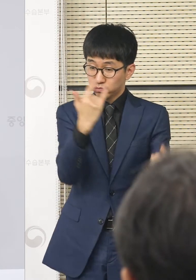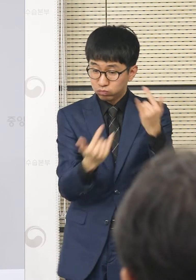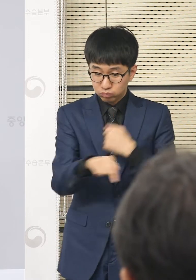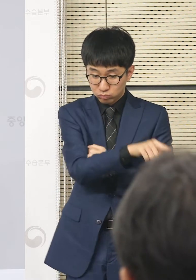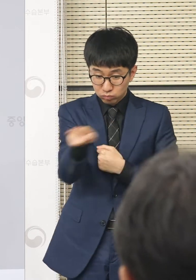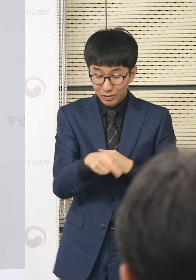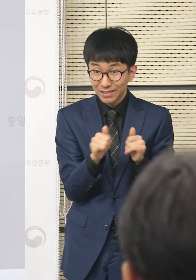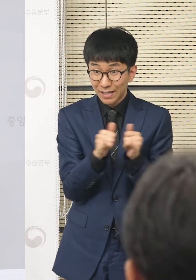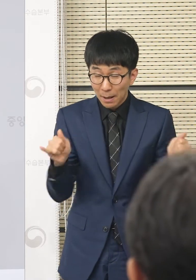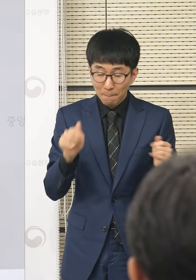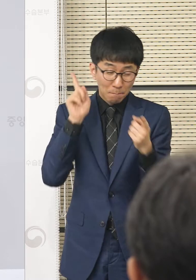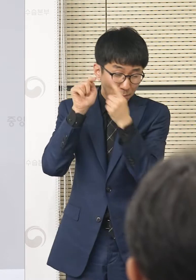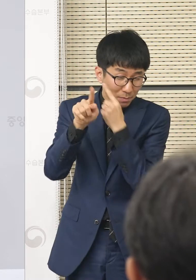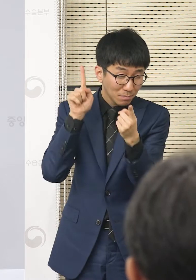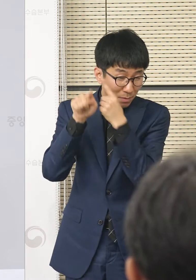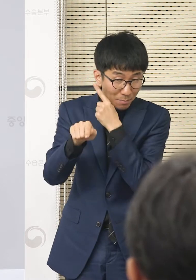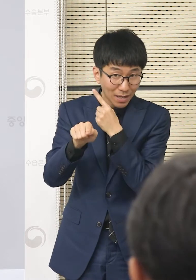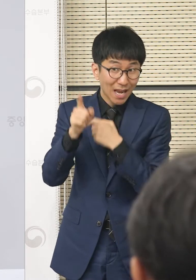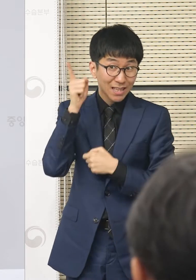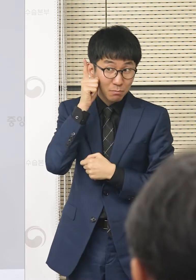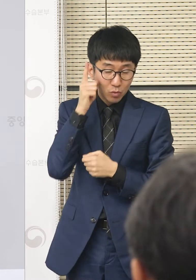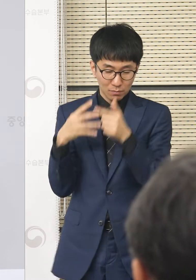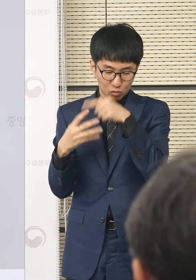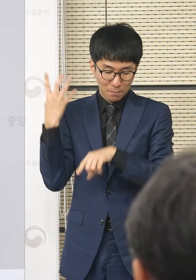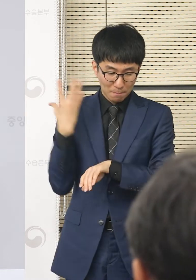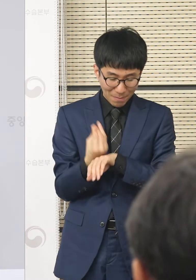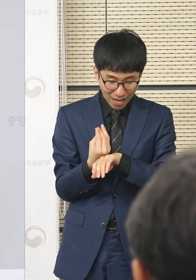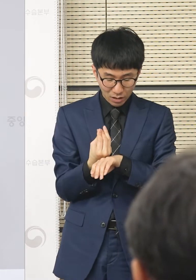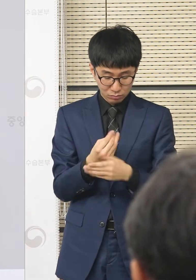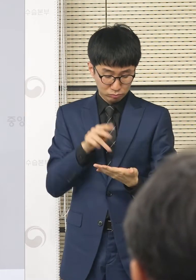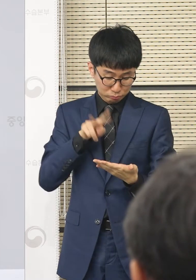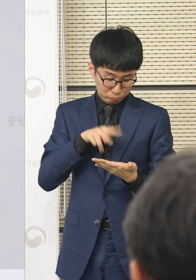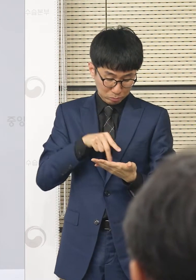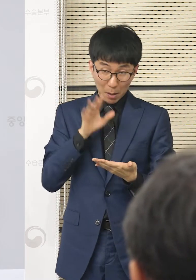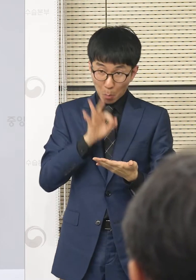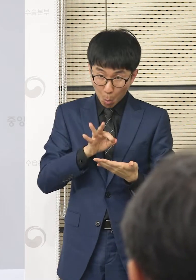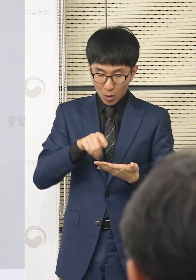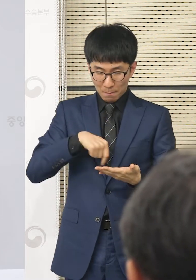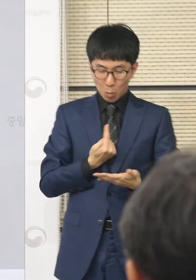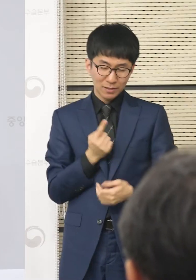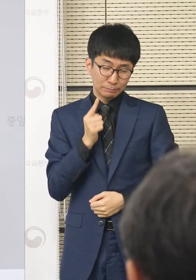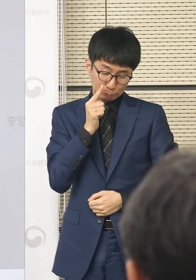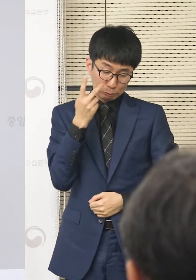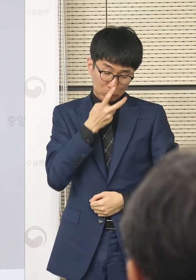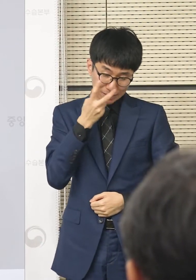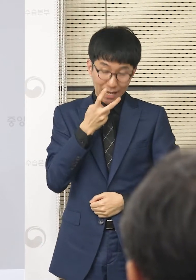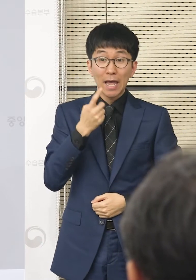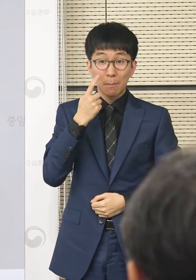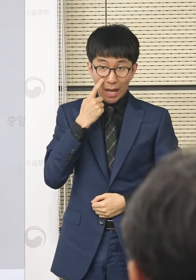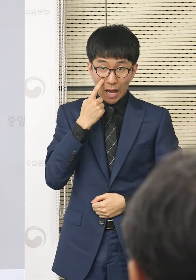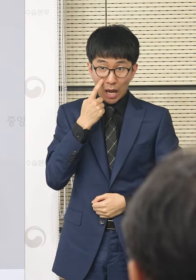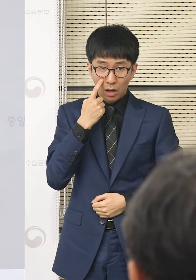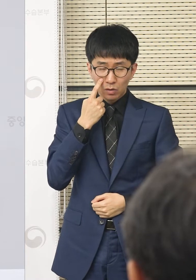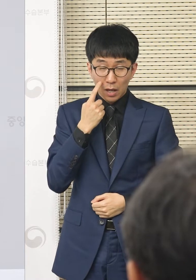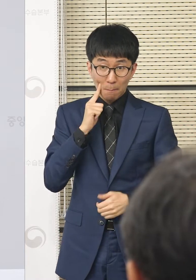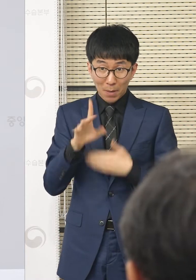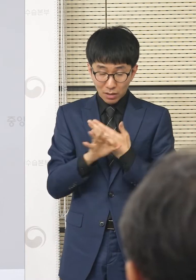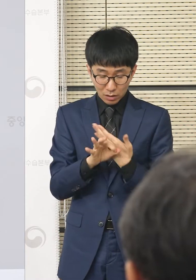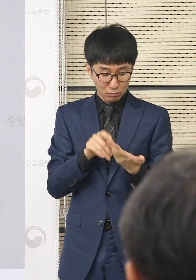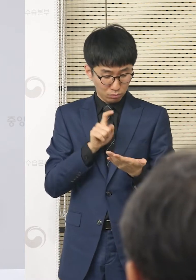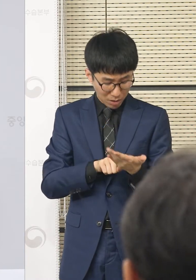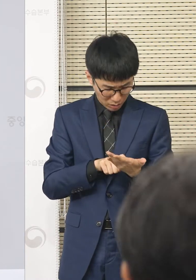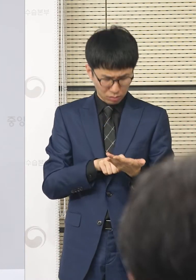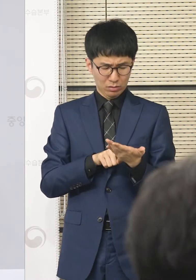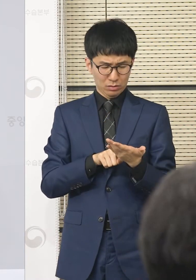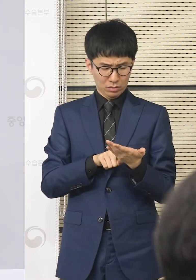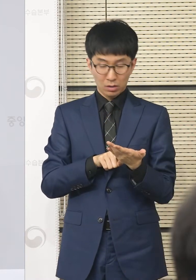외국인은 매일 이 앱을 활용하여 건강 상태에 대하여 자가진단을 할 수 있고 한 개 이상의